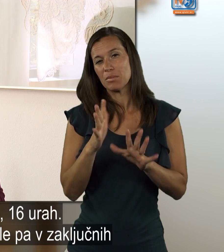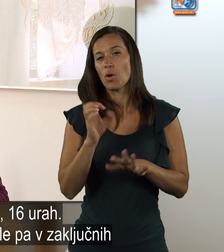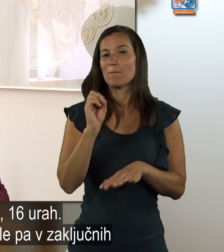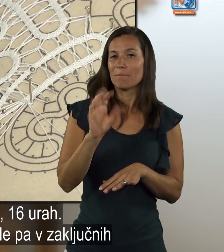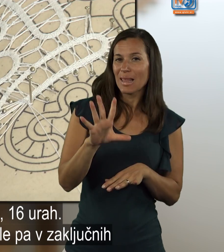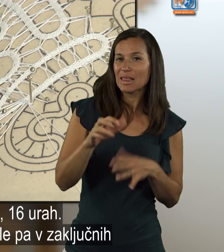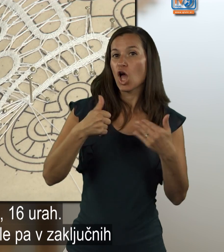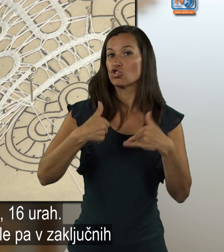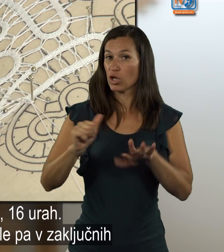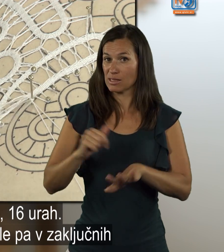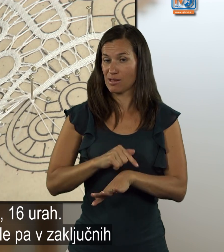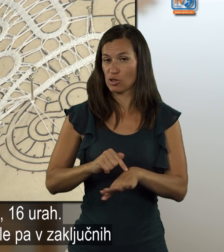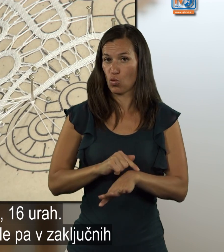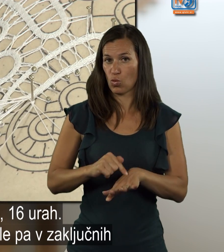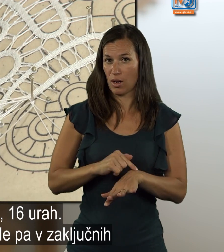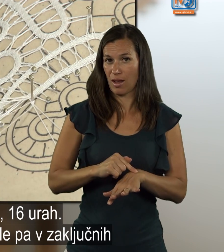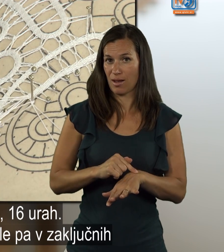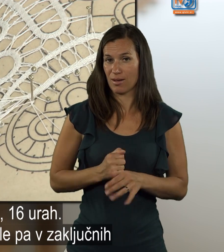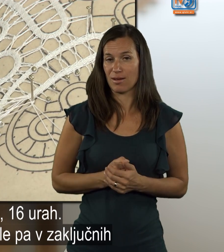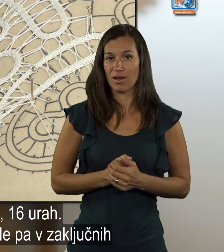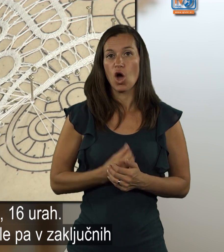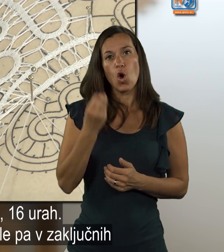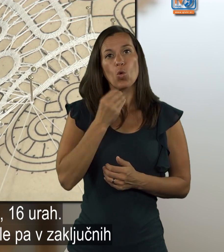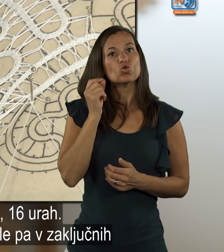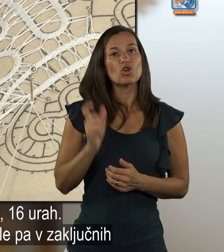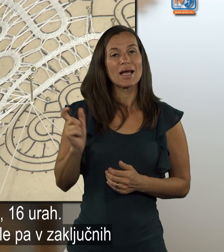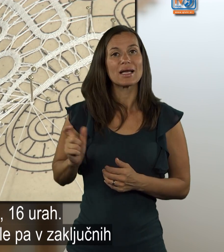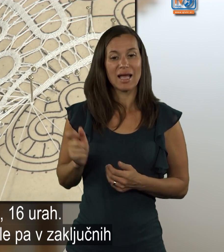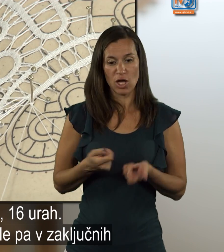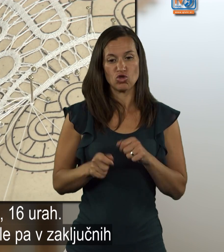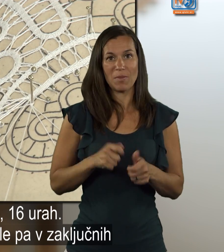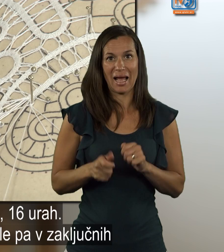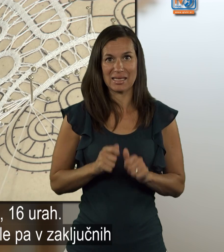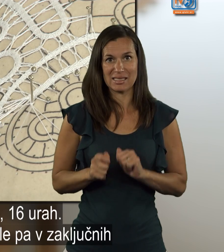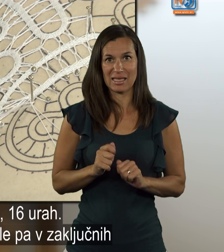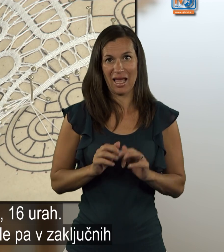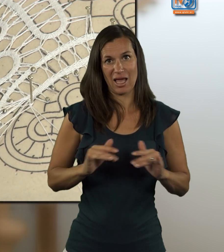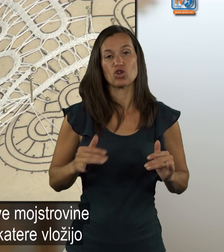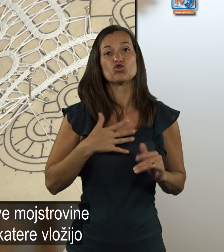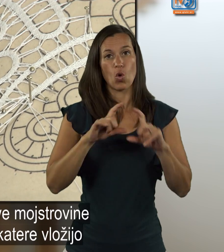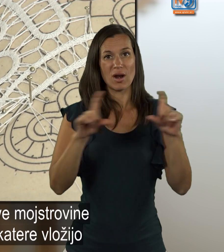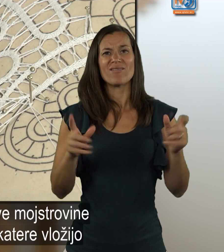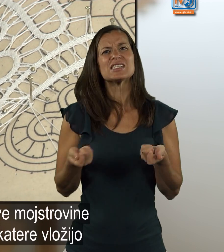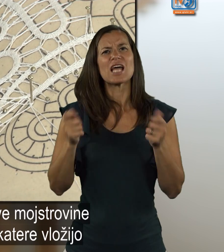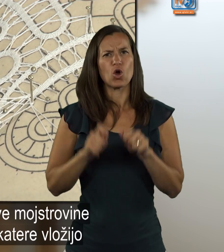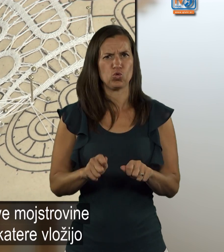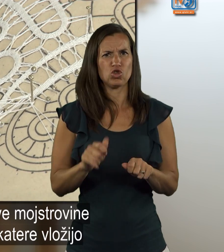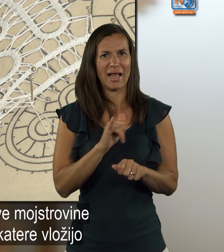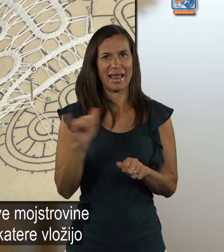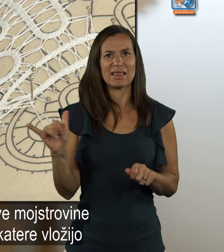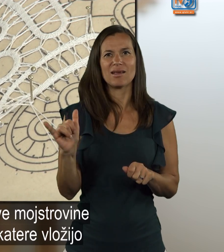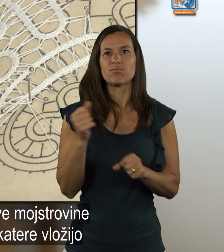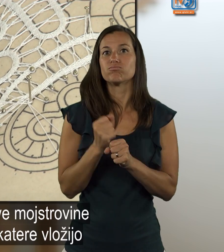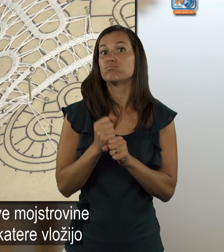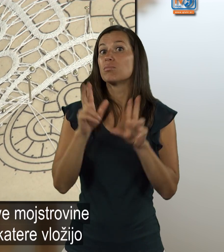približno 15–16 urah. Učenke čipkarske šole pa v zaključnih letnikih klekljajo